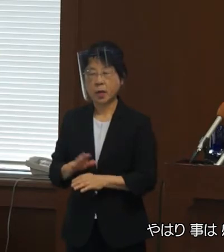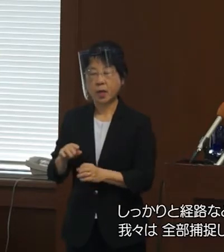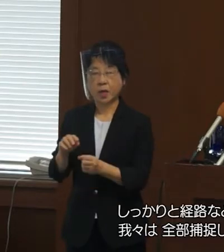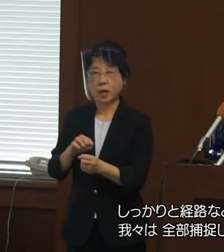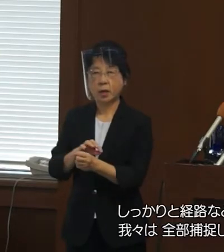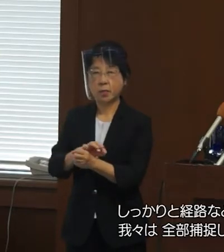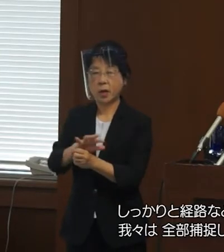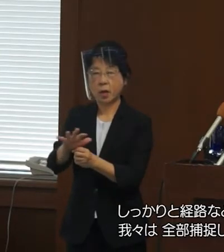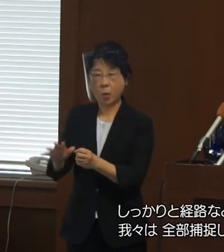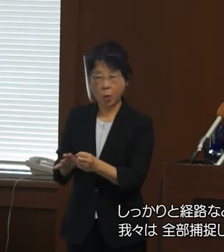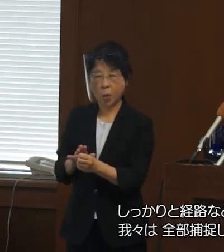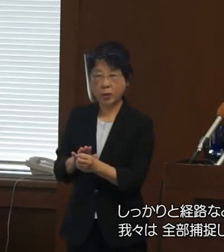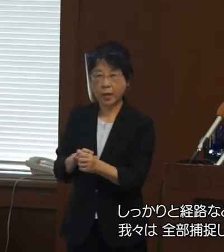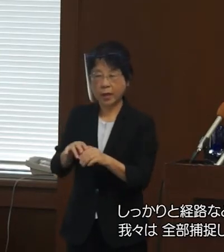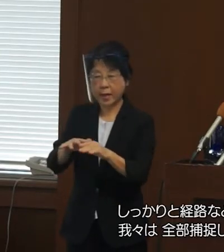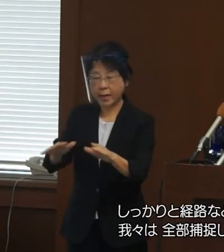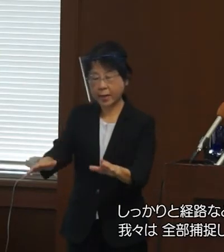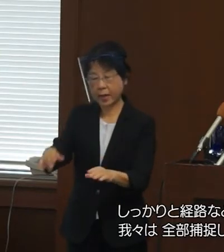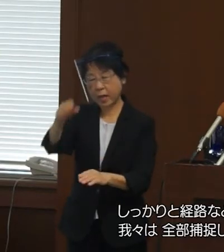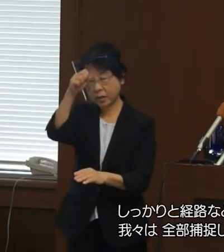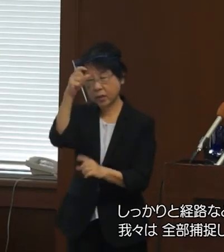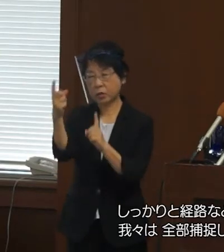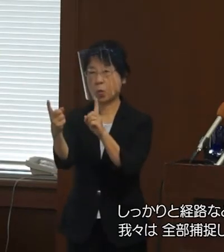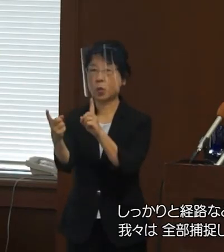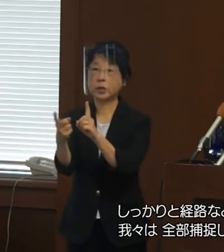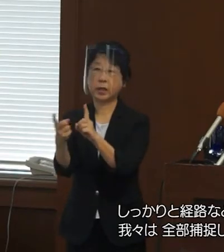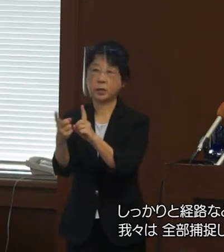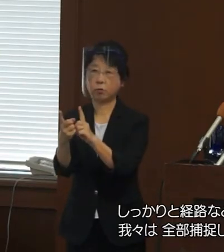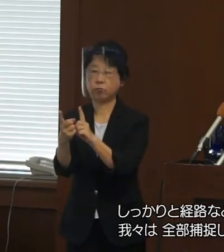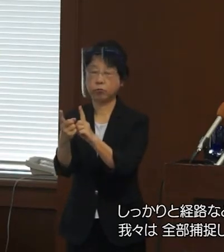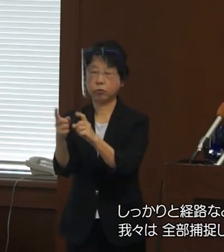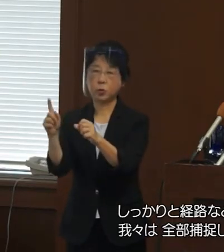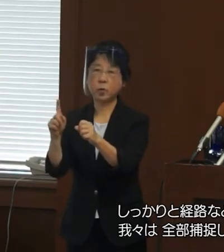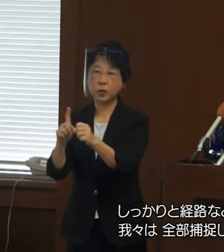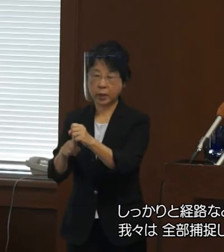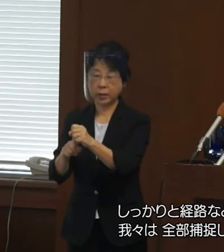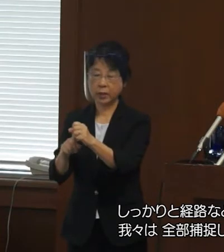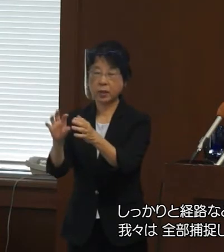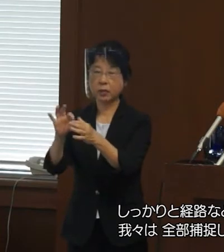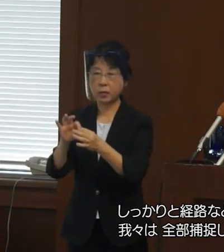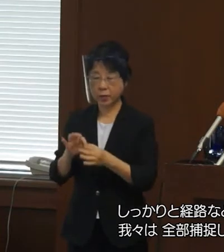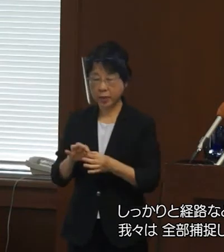でしっかりと経路などを我々全部補足して分析していますので、